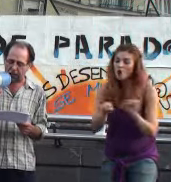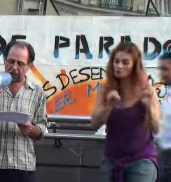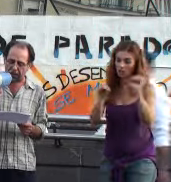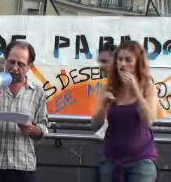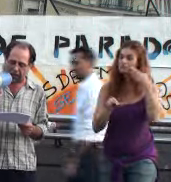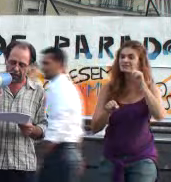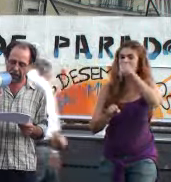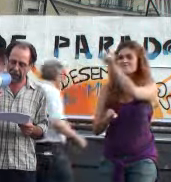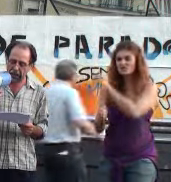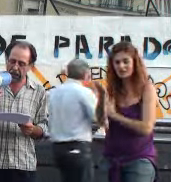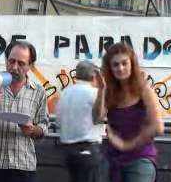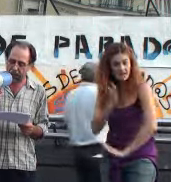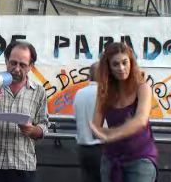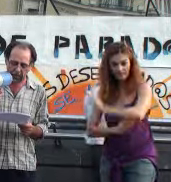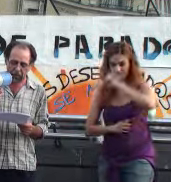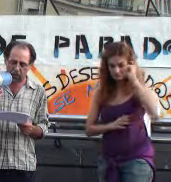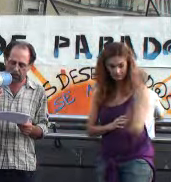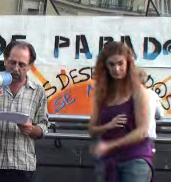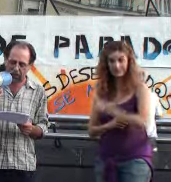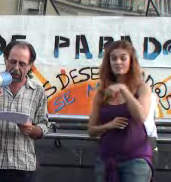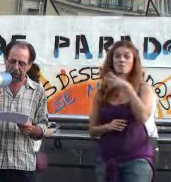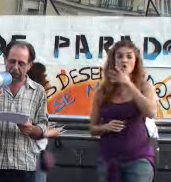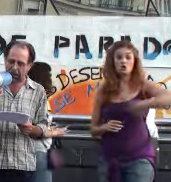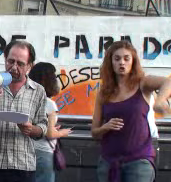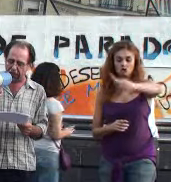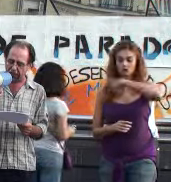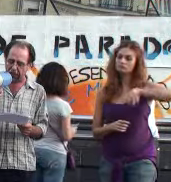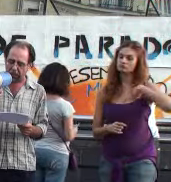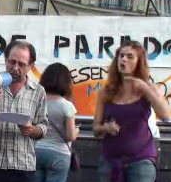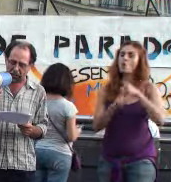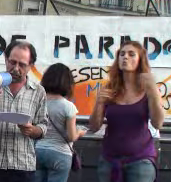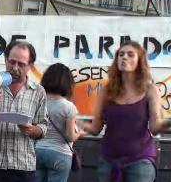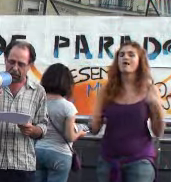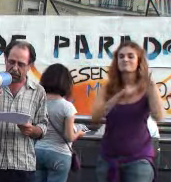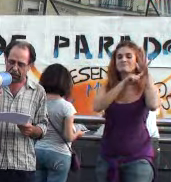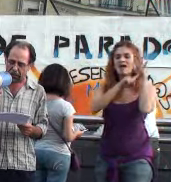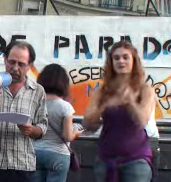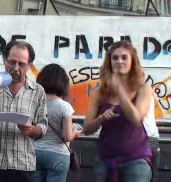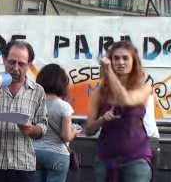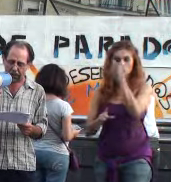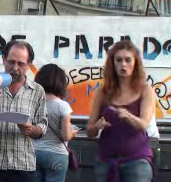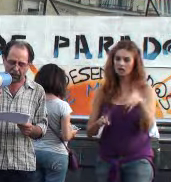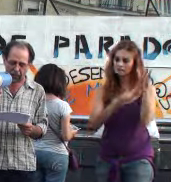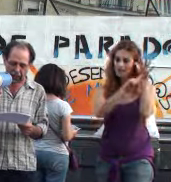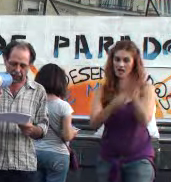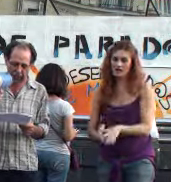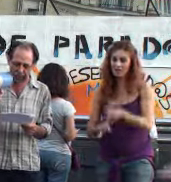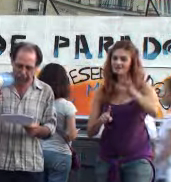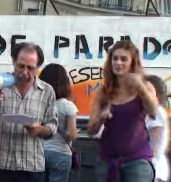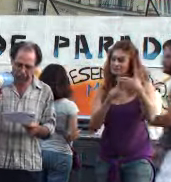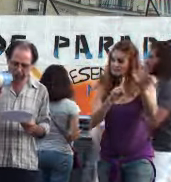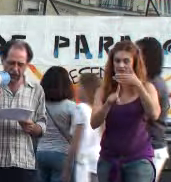cualquier tipo de discapacidad, y porque estamos en contra de la marginación y el maltrato a cualquier ciudadano, venga de donde